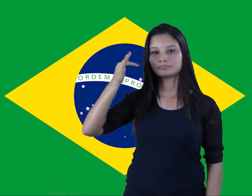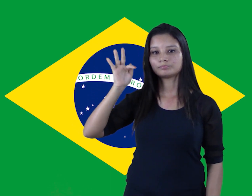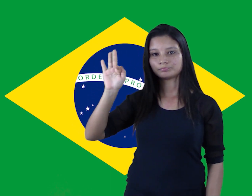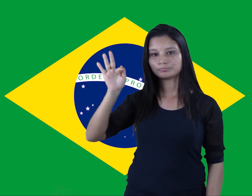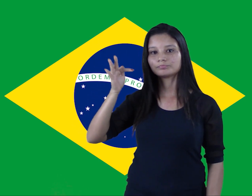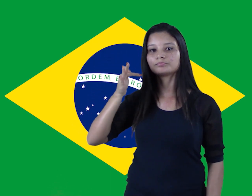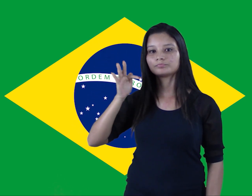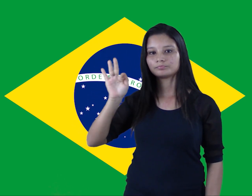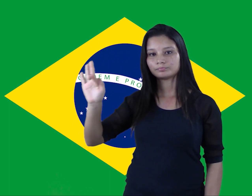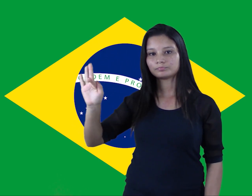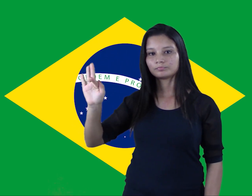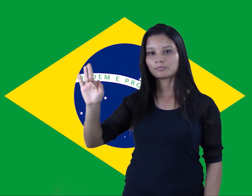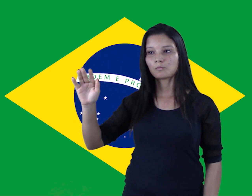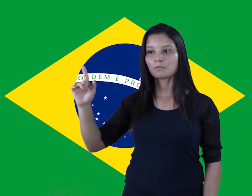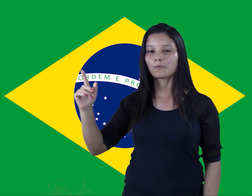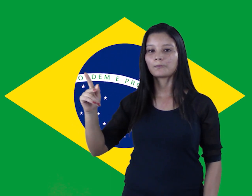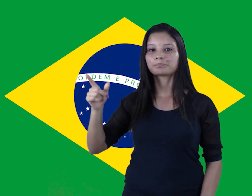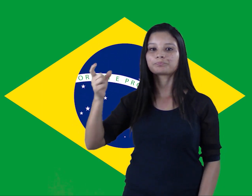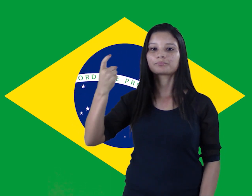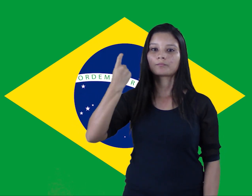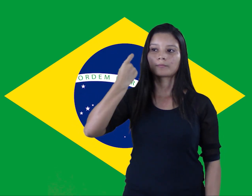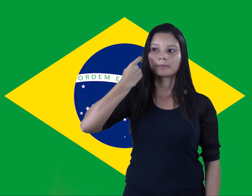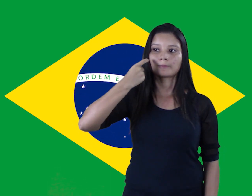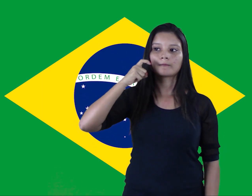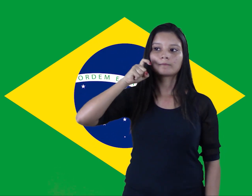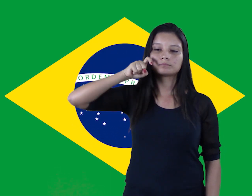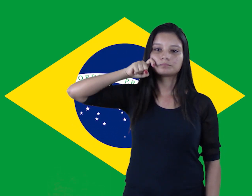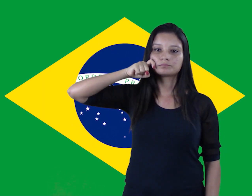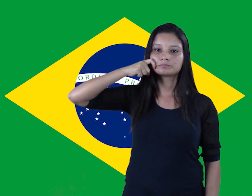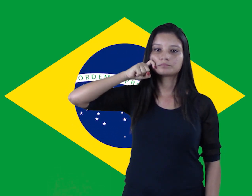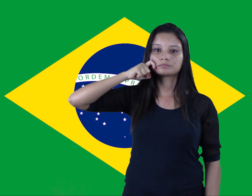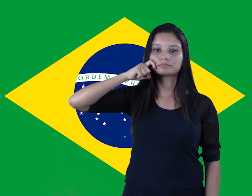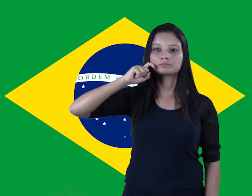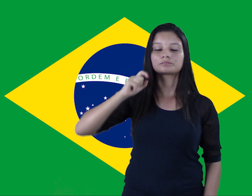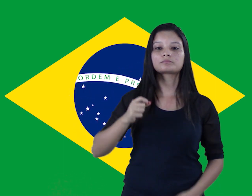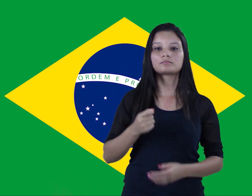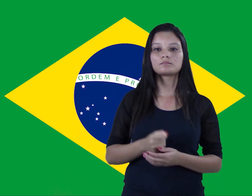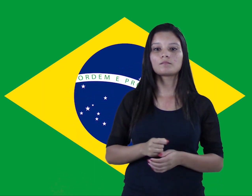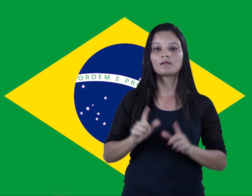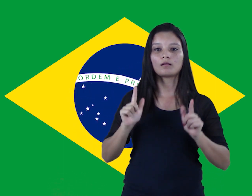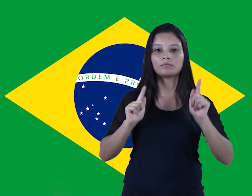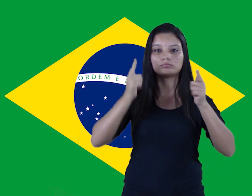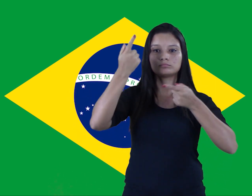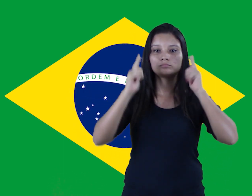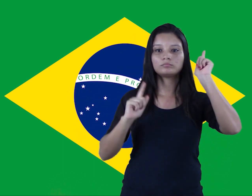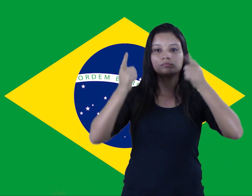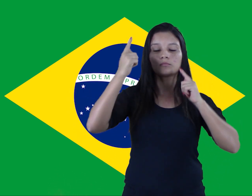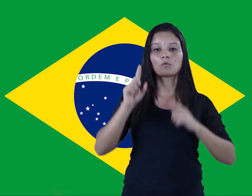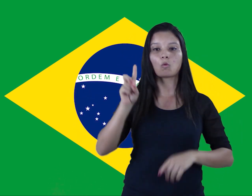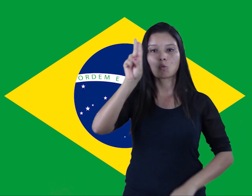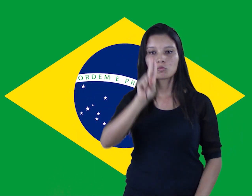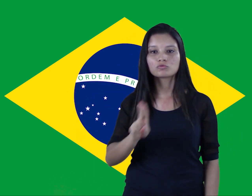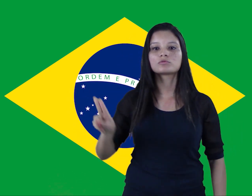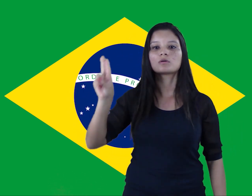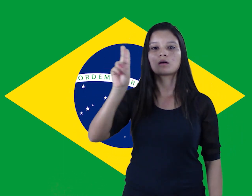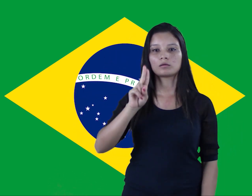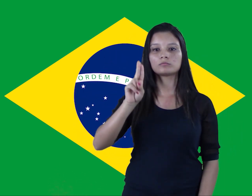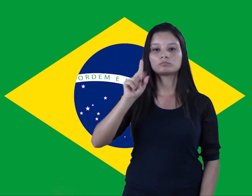datilológico francês trazido por Rouet e os sinais caseiros, já desenvolvidos